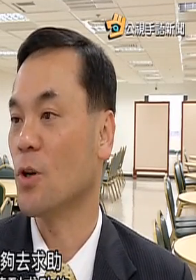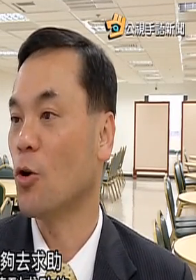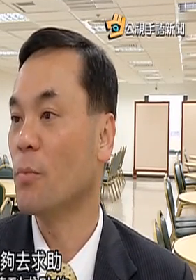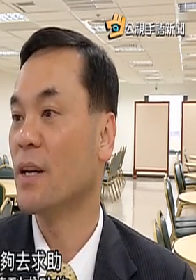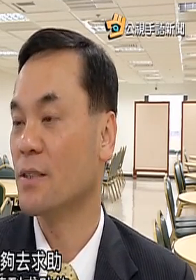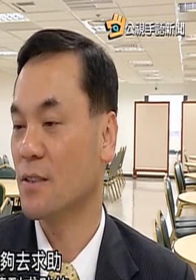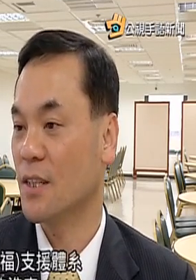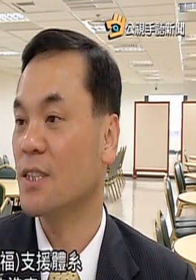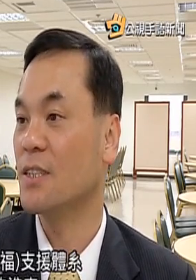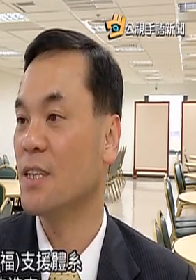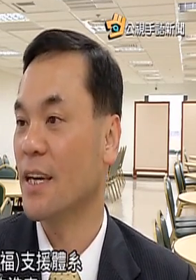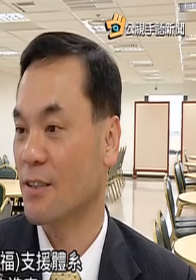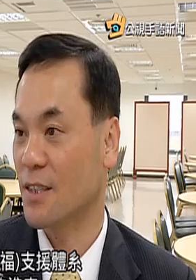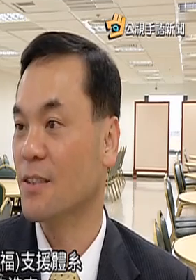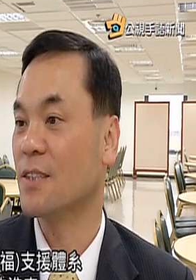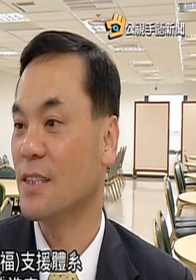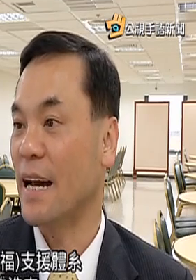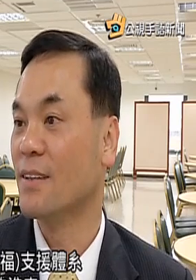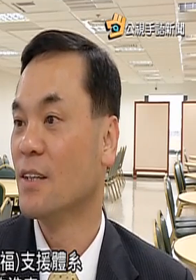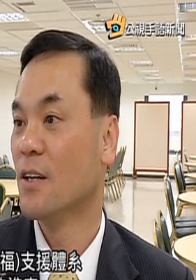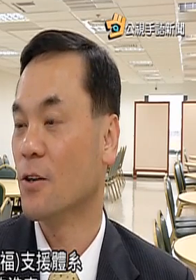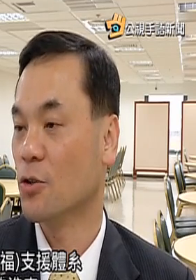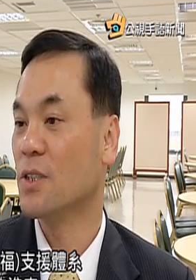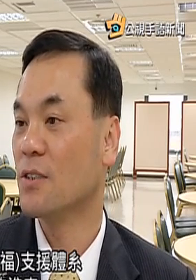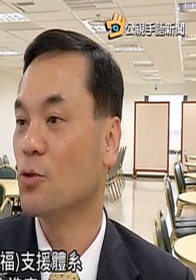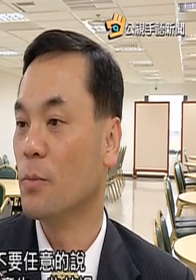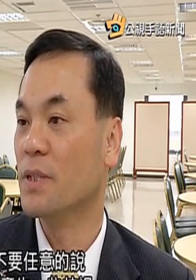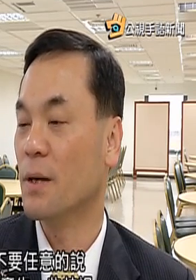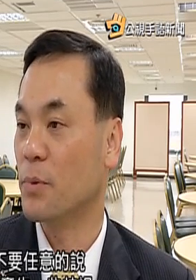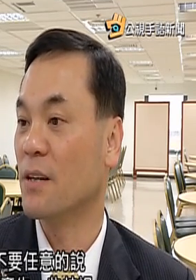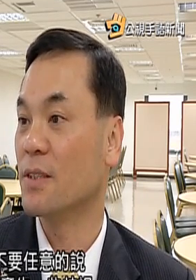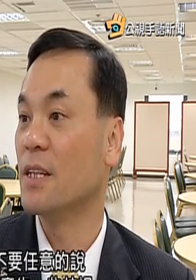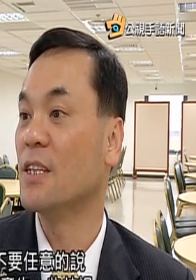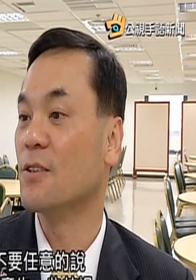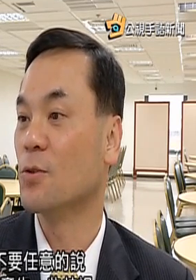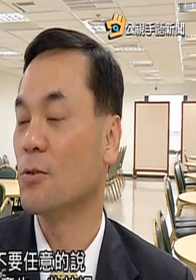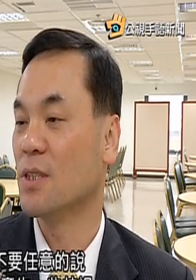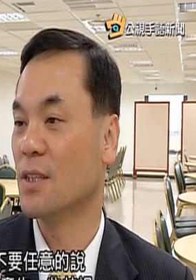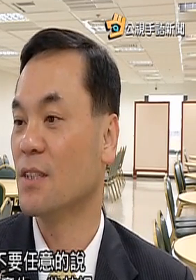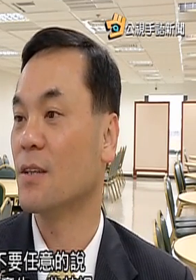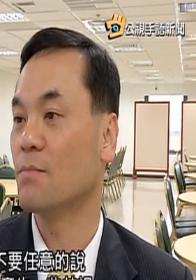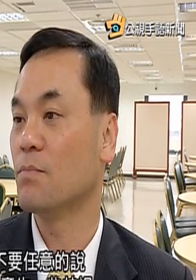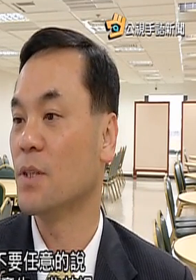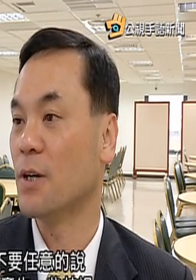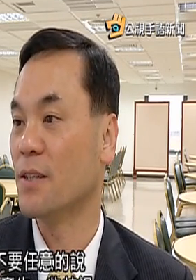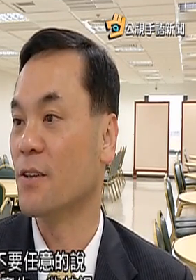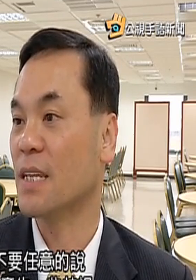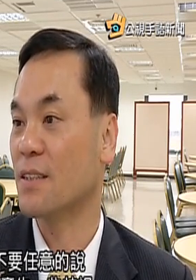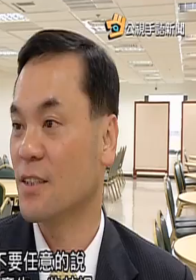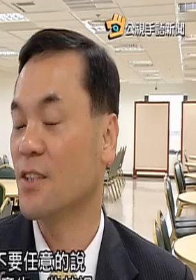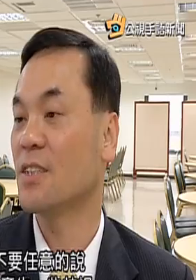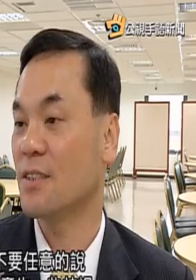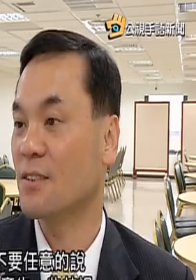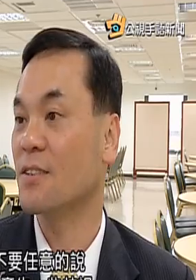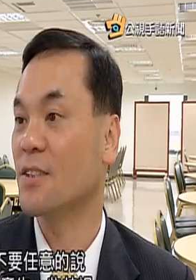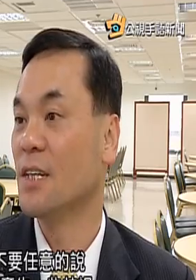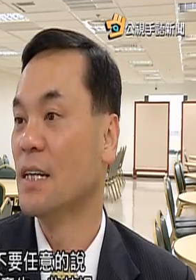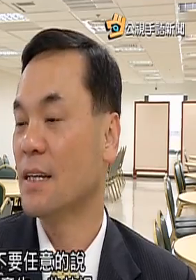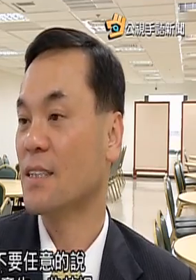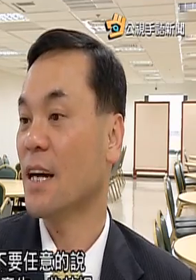的，后面那个资源体系也要真的进来。尤其是我们也不要任意的说对这些精神病患产生一些歧视的，让家